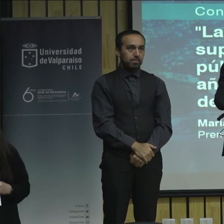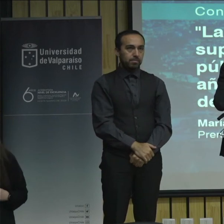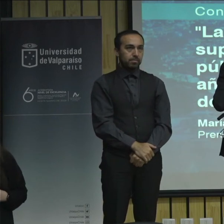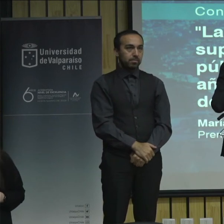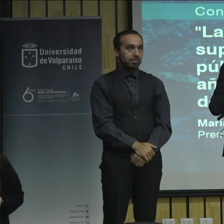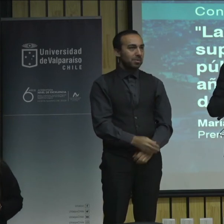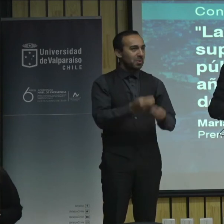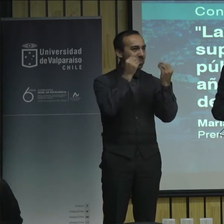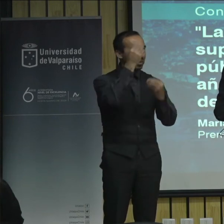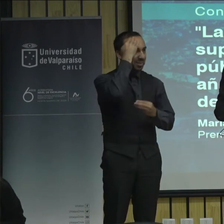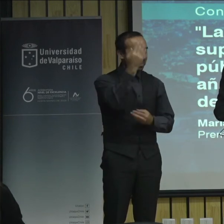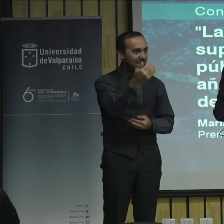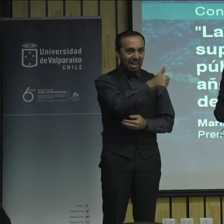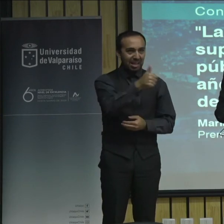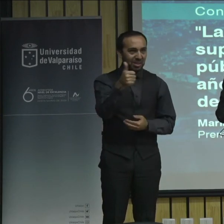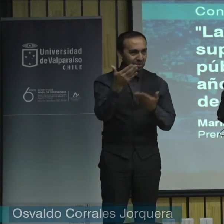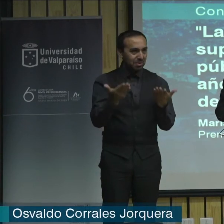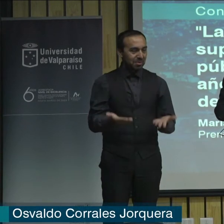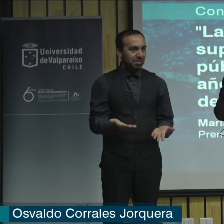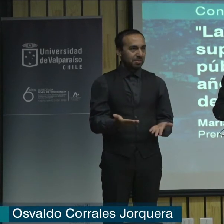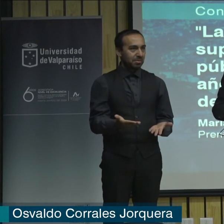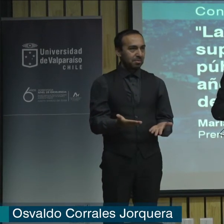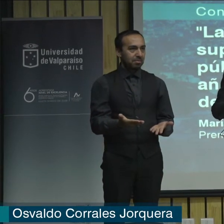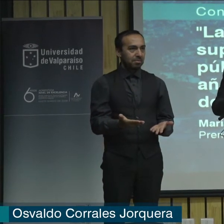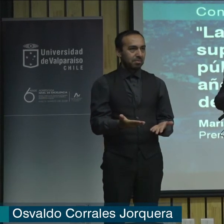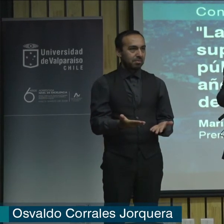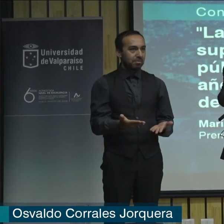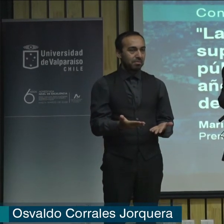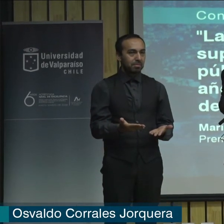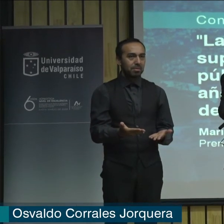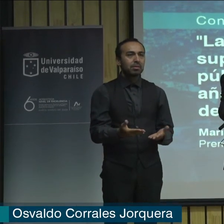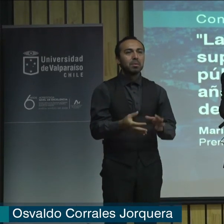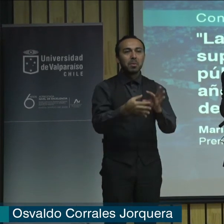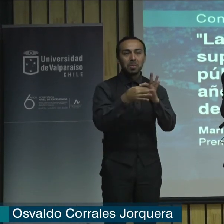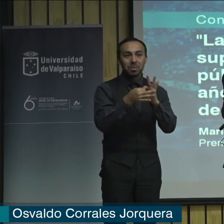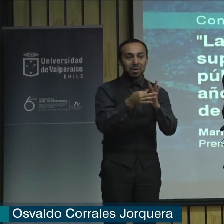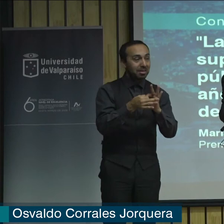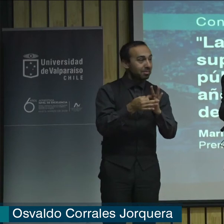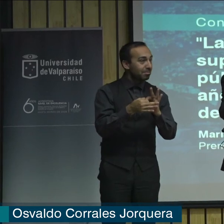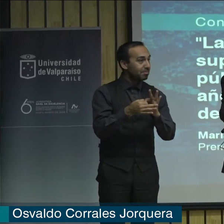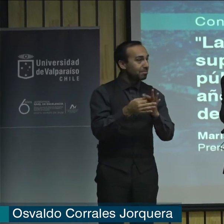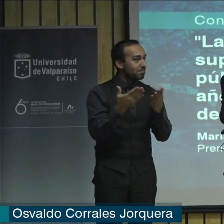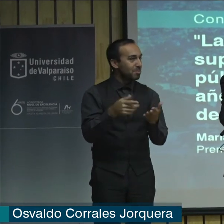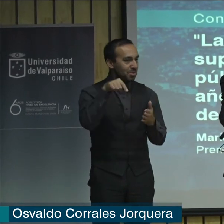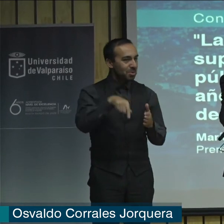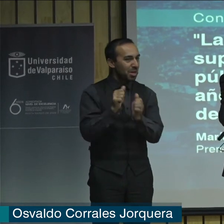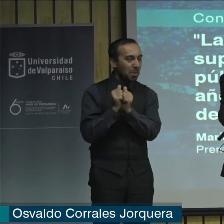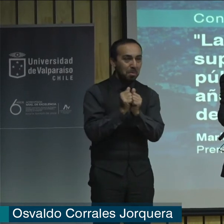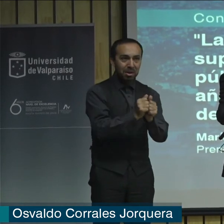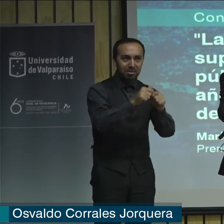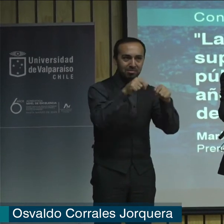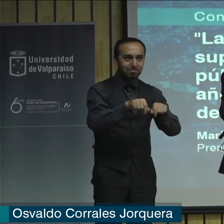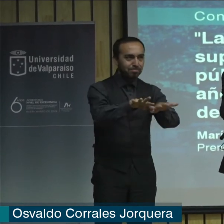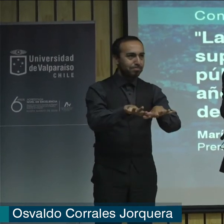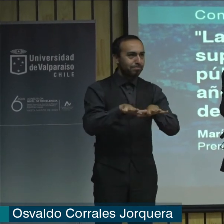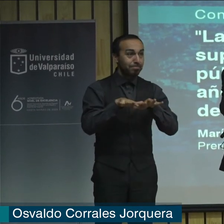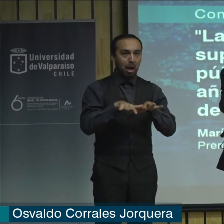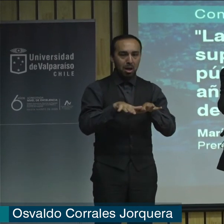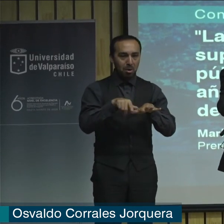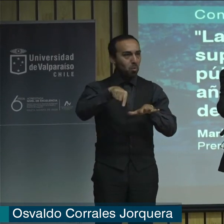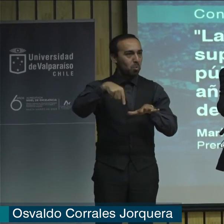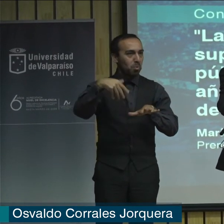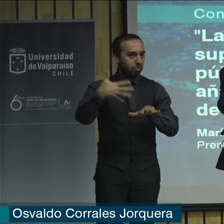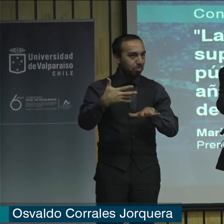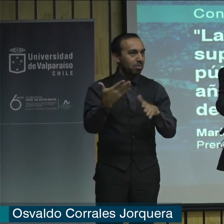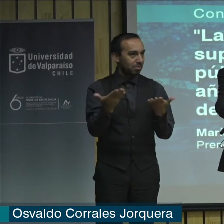Muy buenos días a todas y a todos Muchas gracias por acompañarnos hoy día en esta ceremonia tan significativa